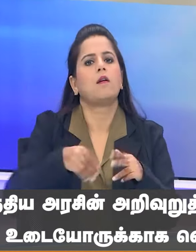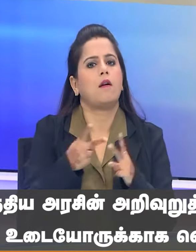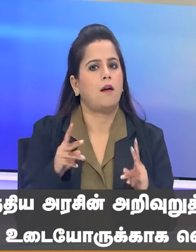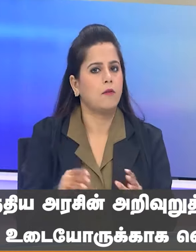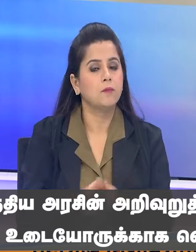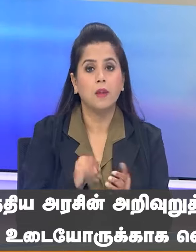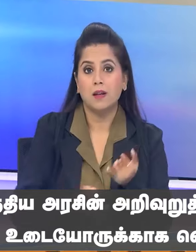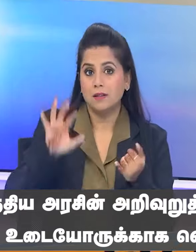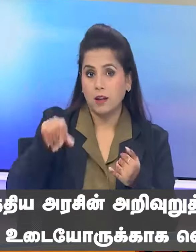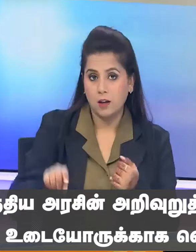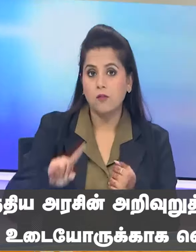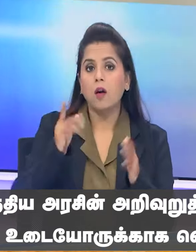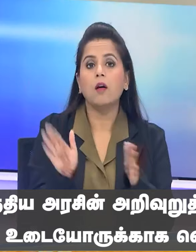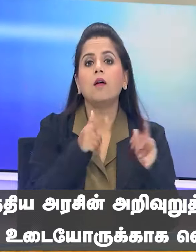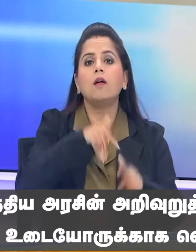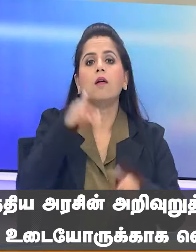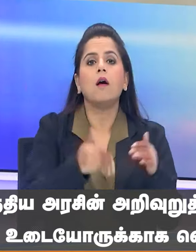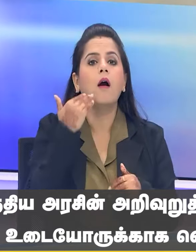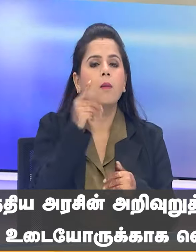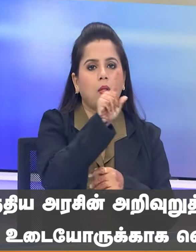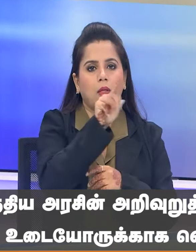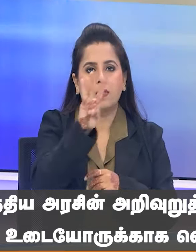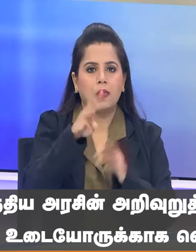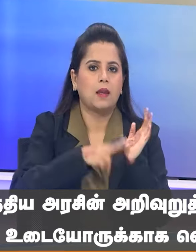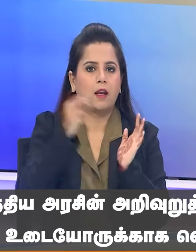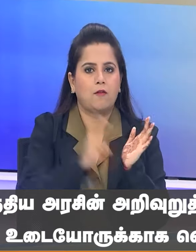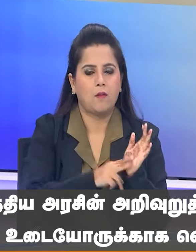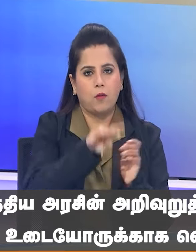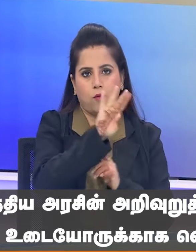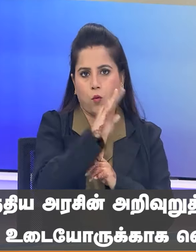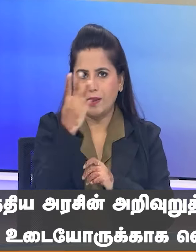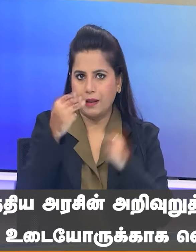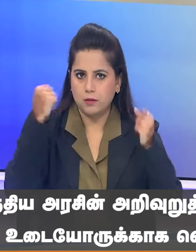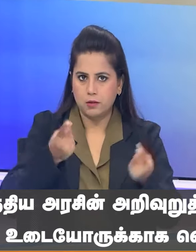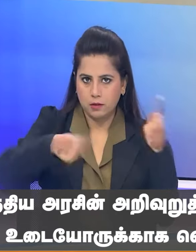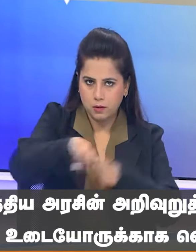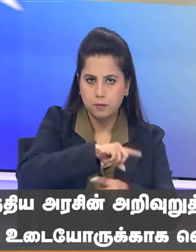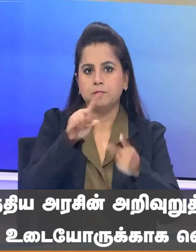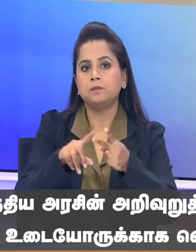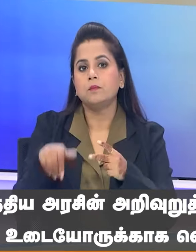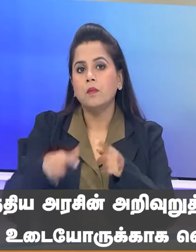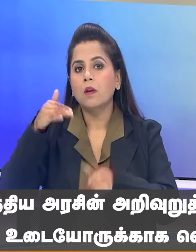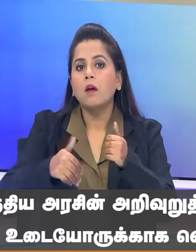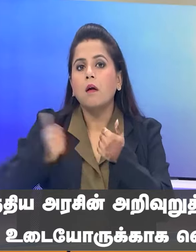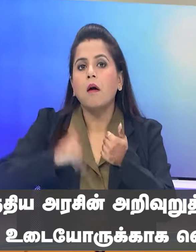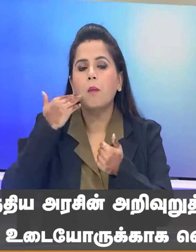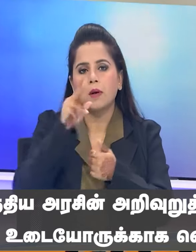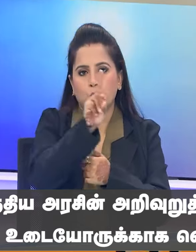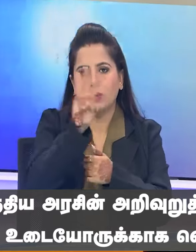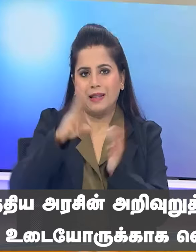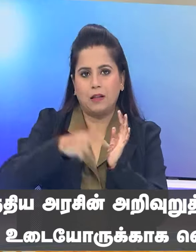है राज्य में पहले चरण का मतदान 13 नवंबर को 43 सीटों पर होगा तो वहीं वोटों की गिनती 23 नवंबर